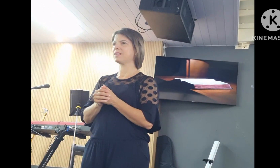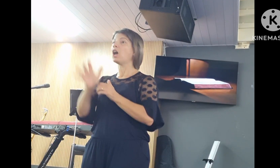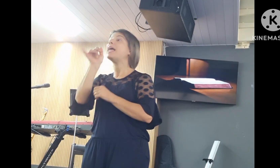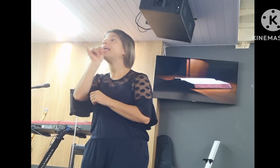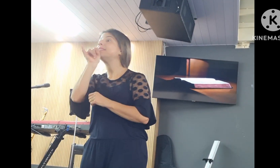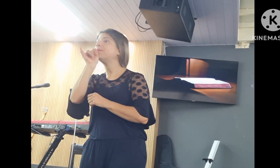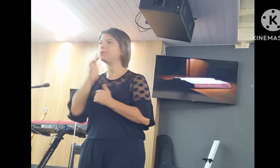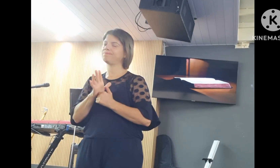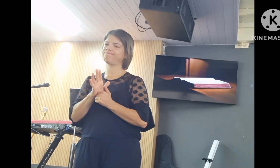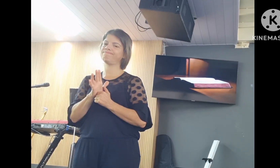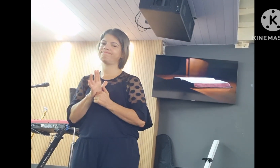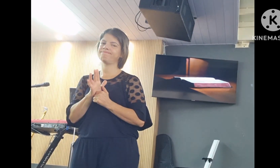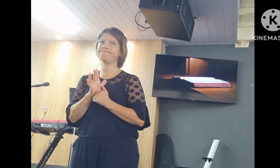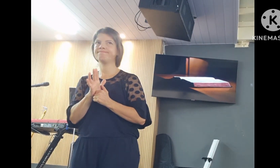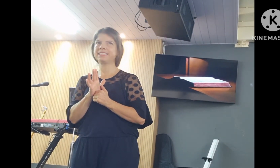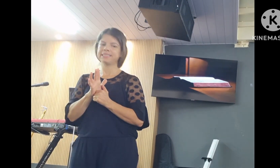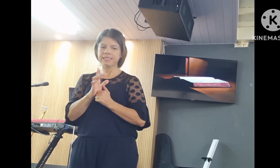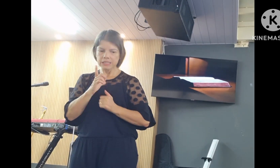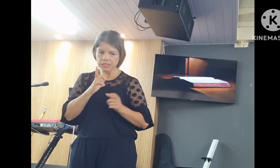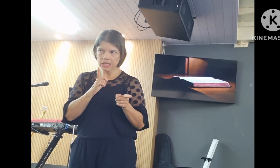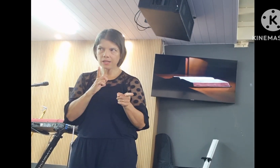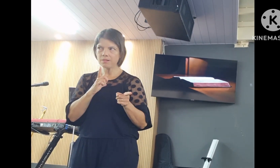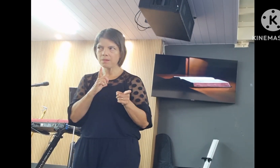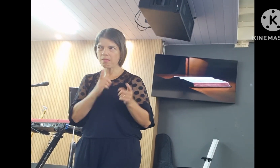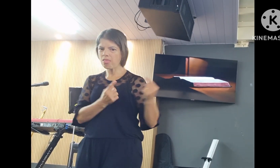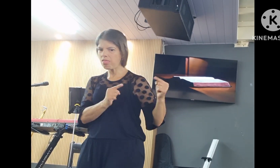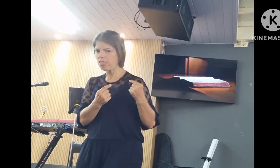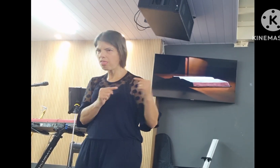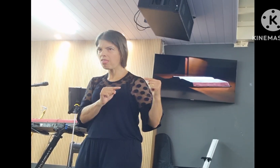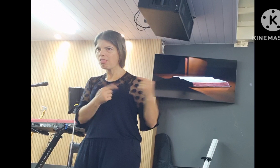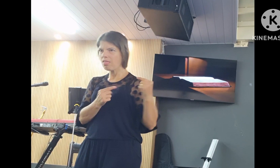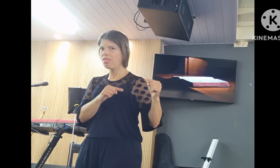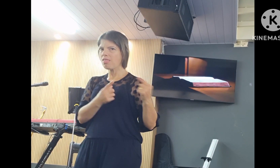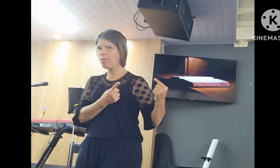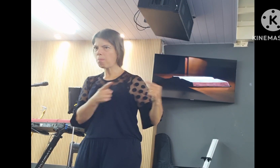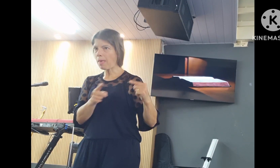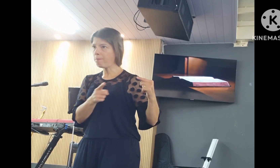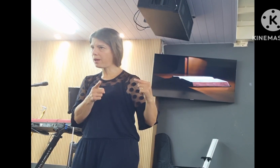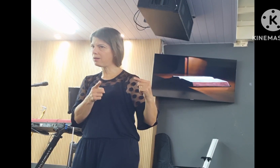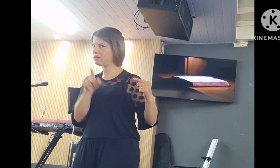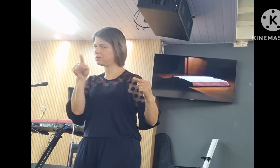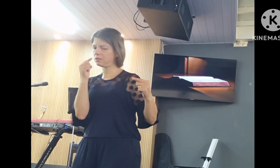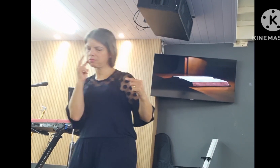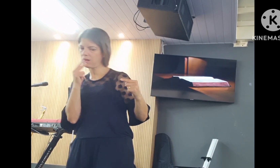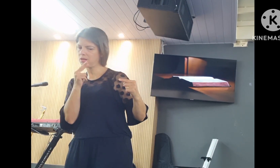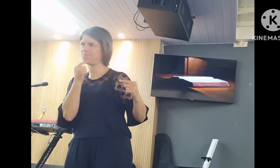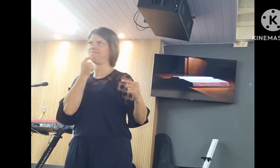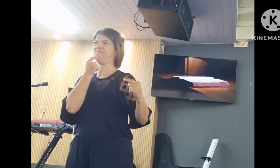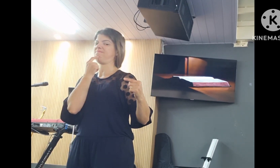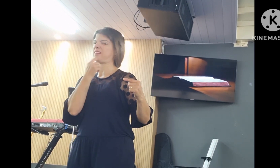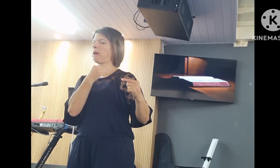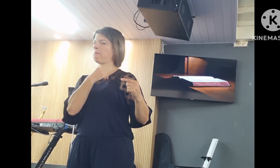pecado, então não vou fazer. Eu costumo dizer que antigamente tinha uns